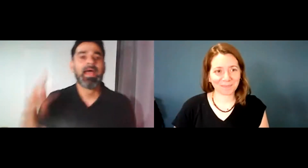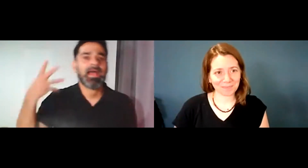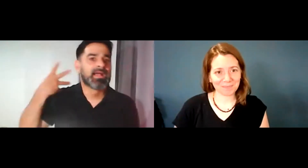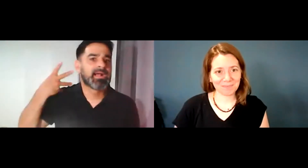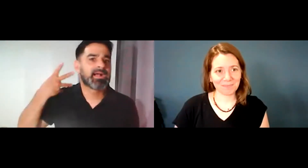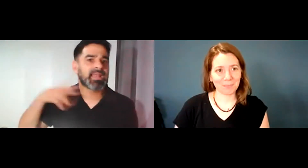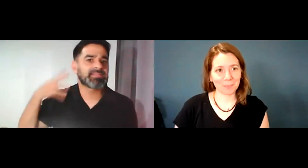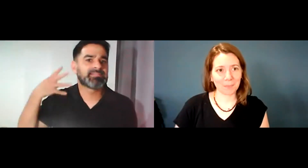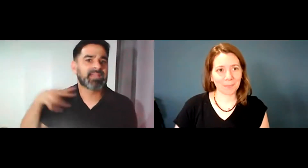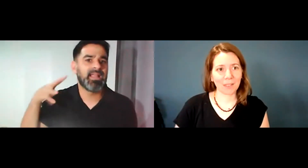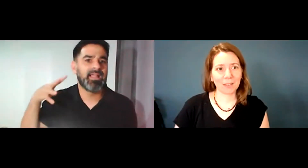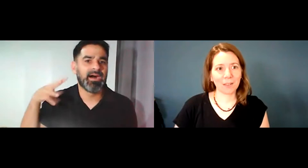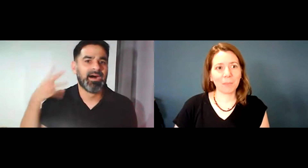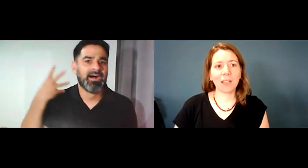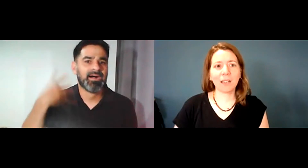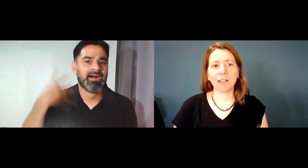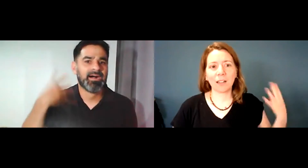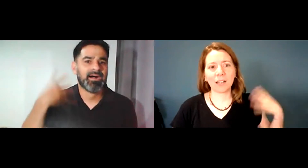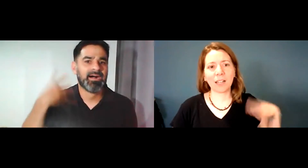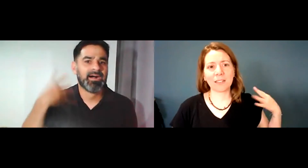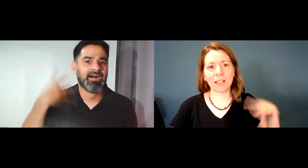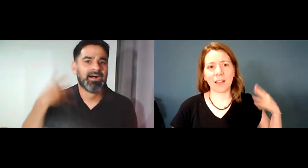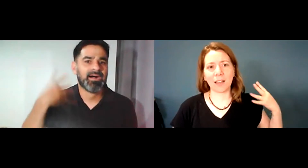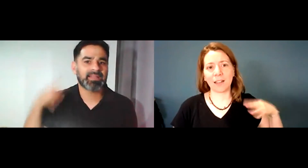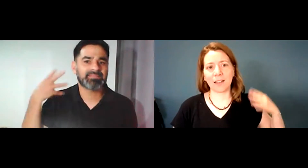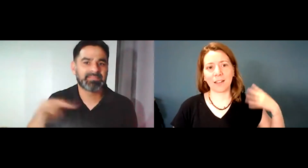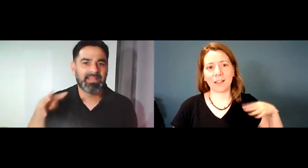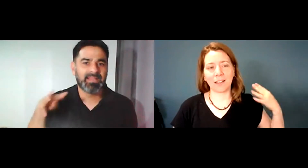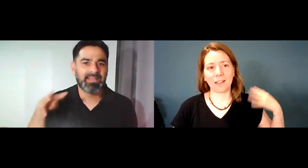¡Ah, hola, Gra! Ahí la encontré. Mira, Graciela.